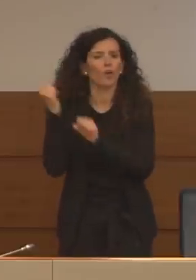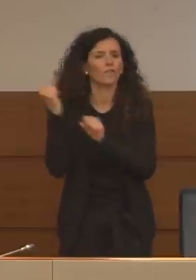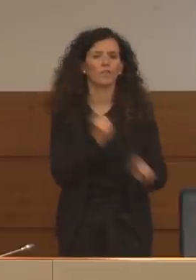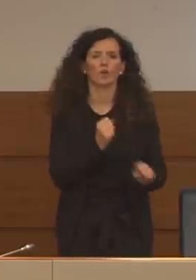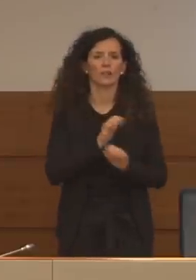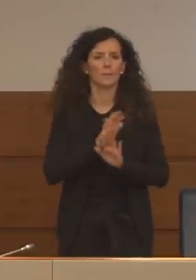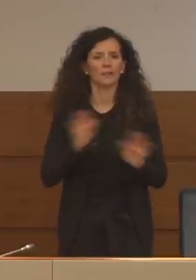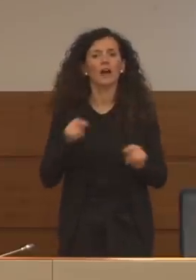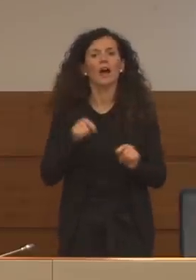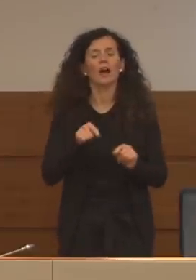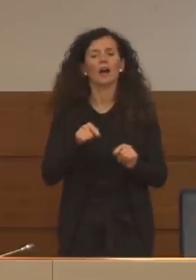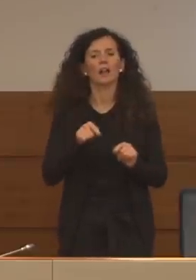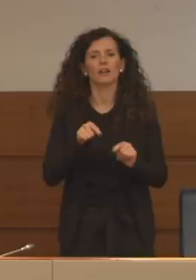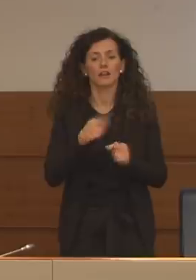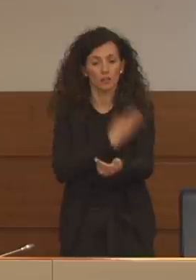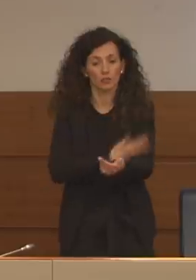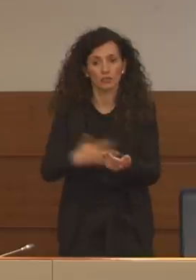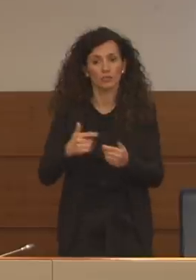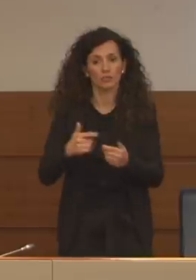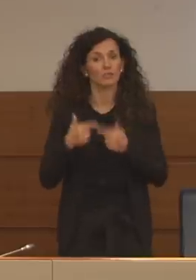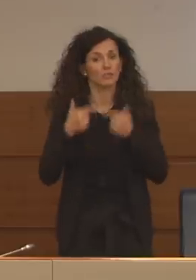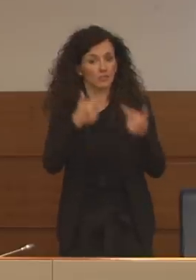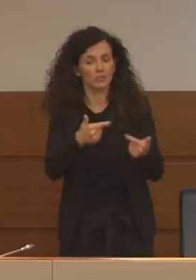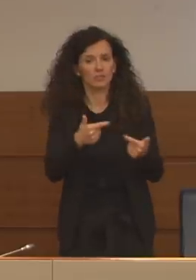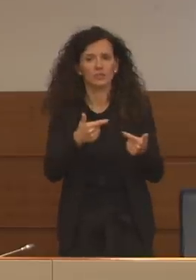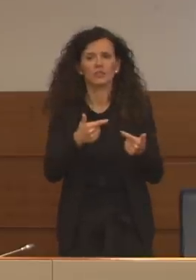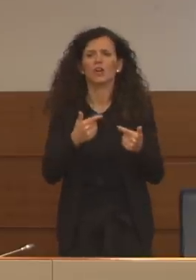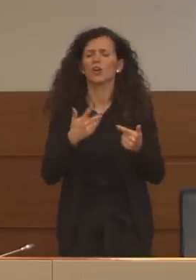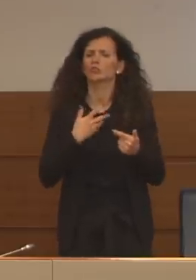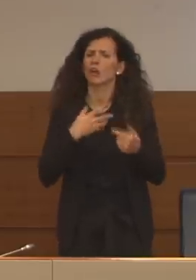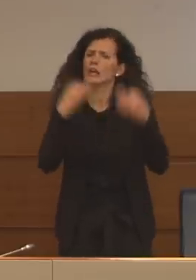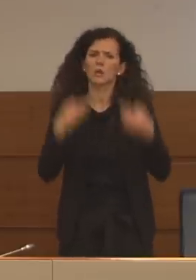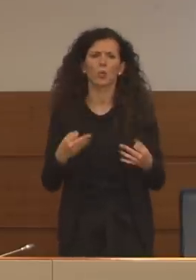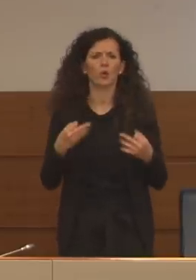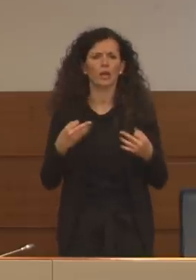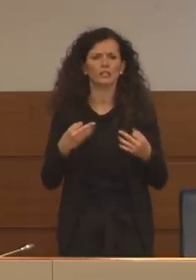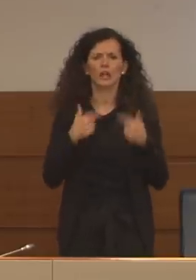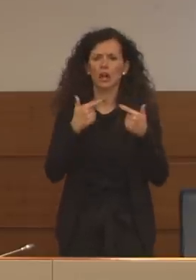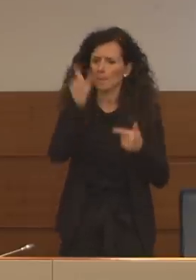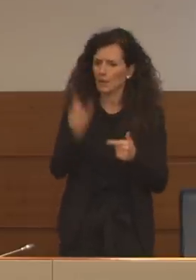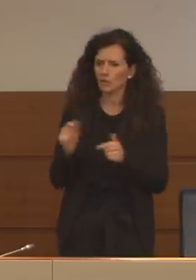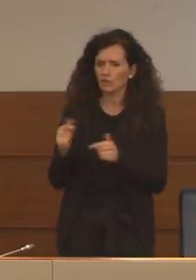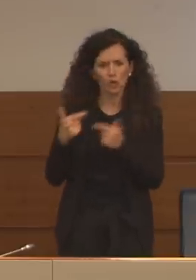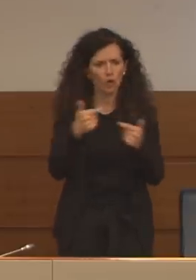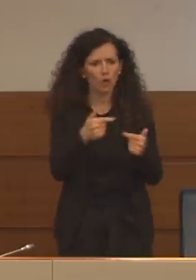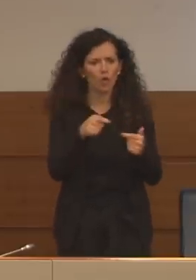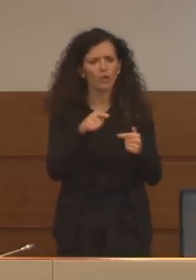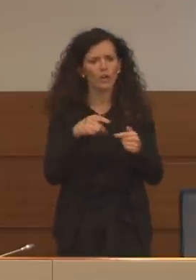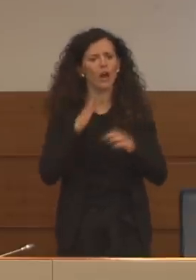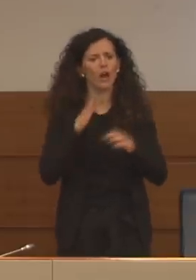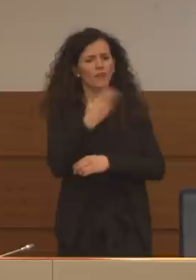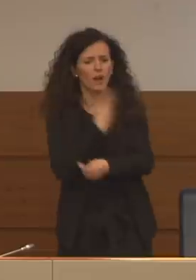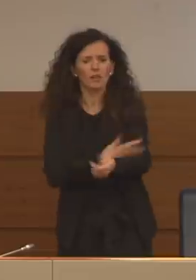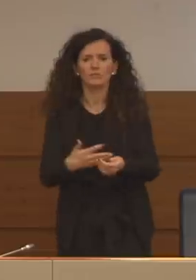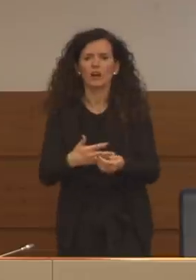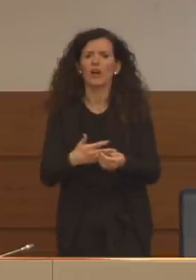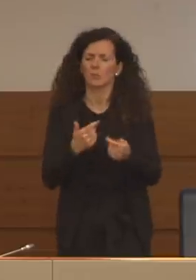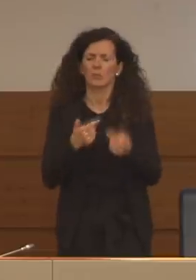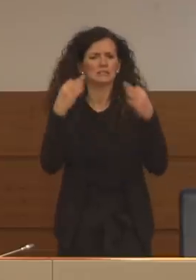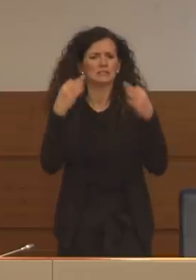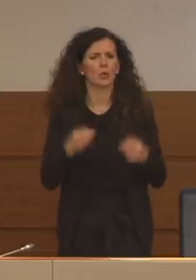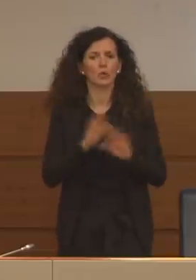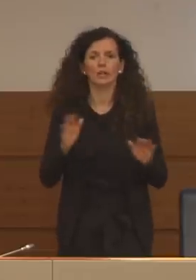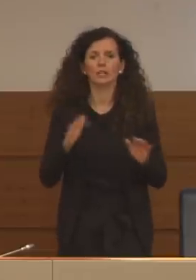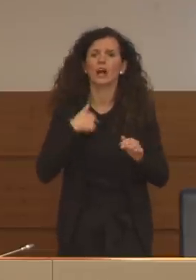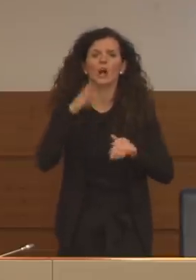donazione del sangue avviene in assoluta sicurezza quindi facciamo un appello a tutti di continuare a